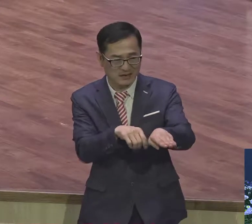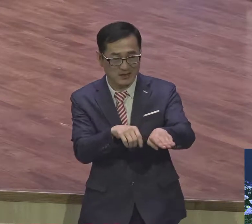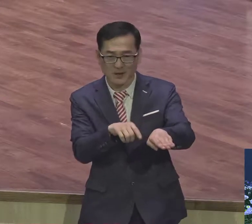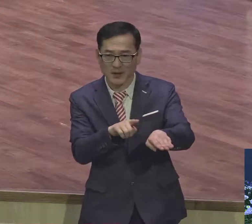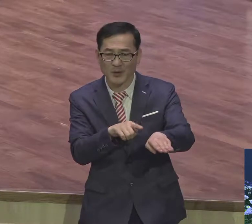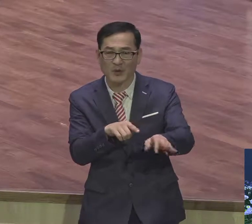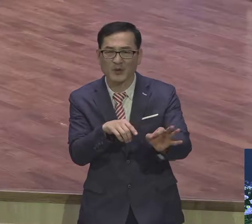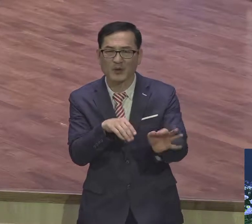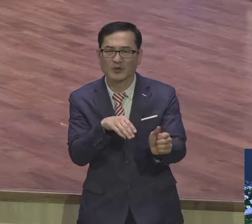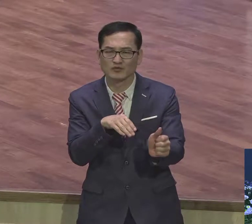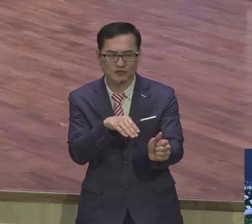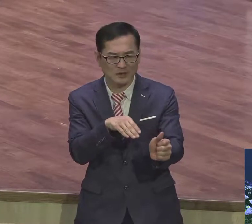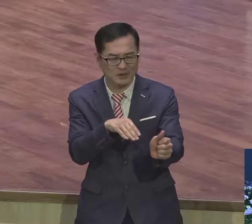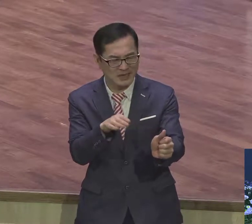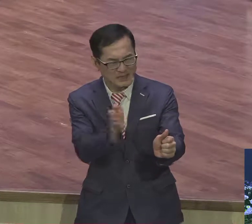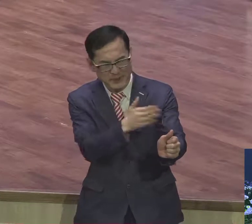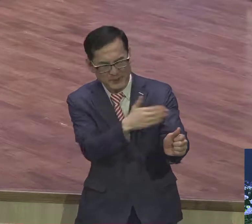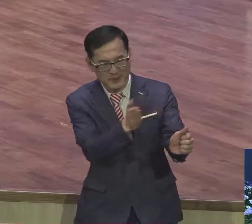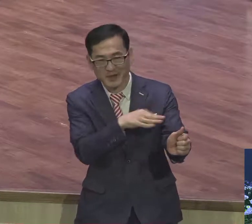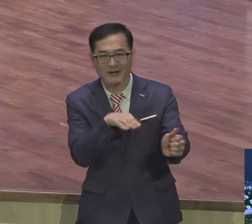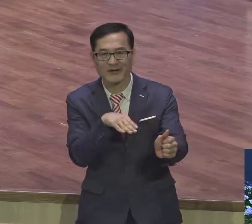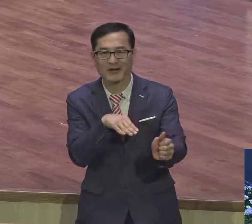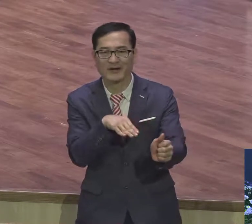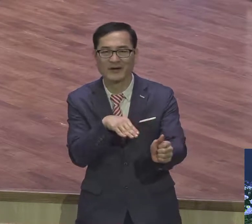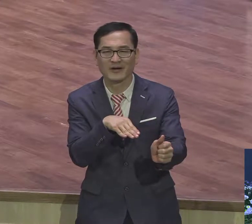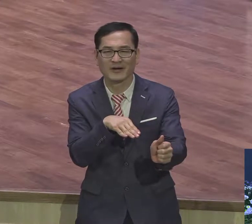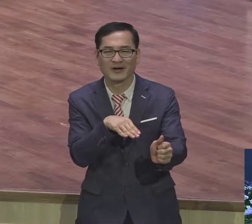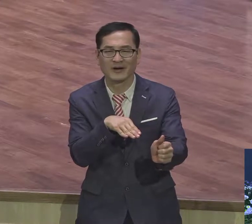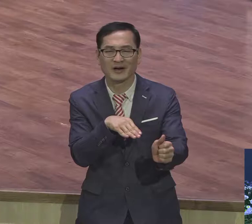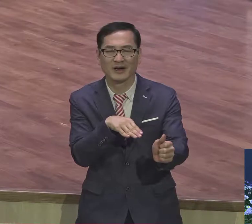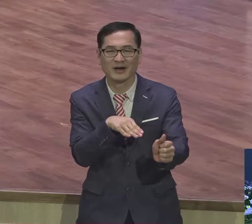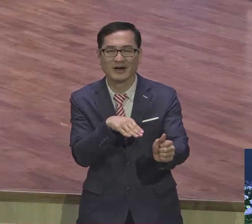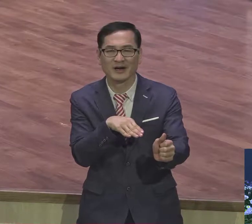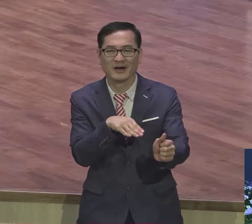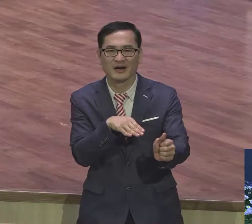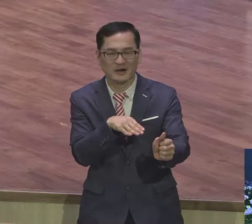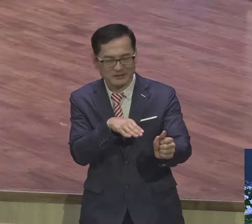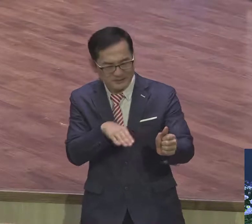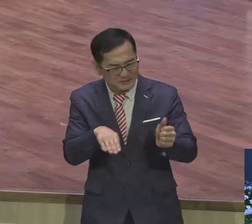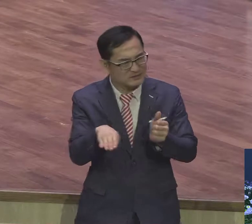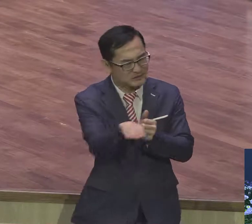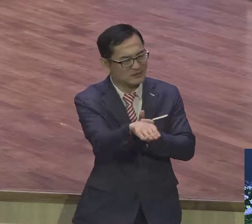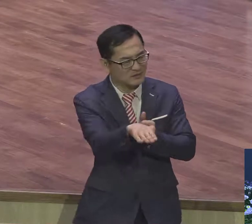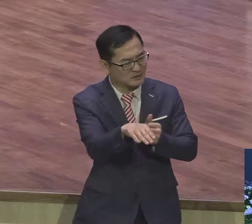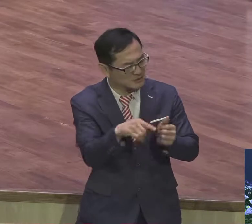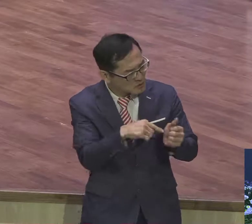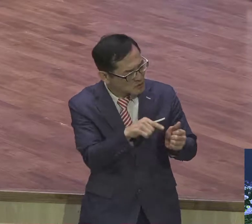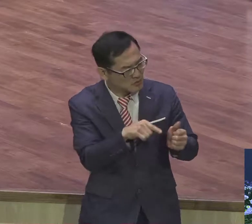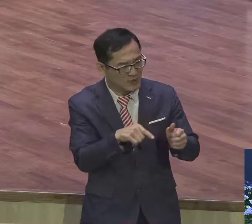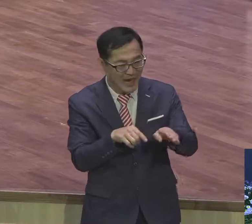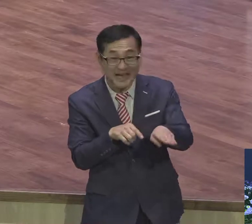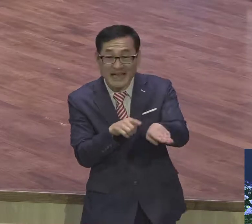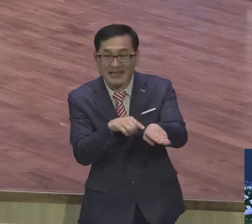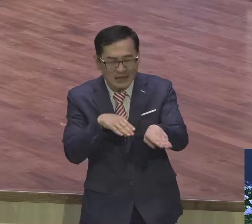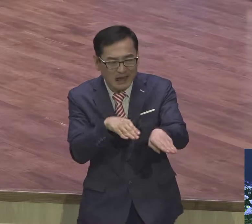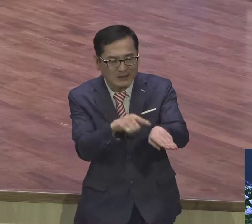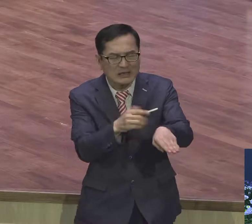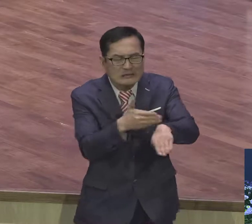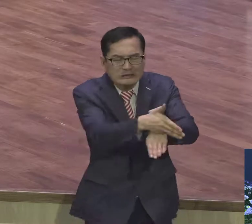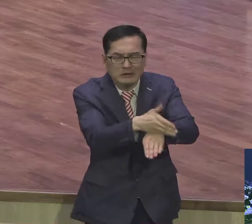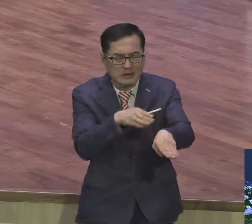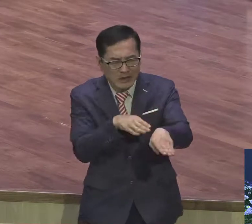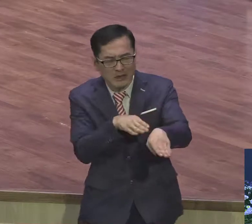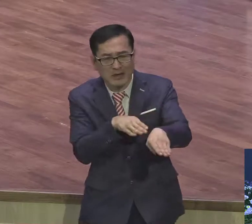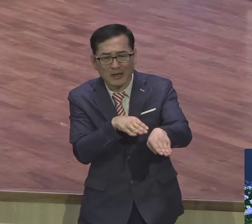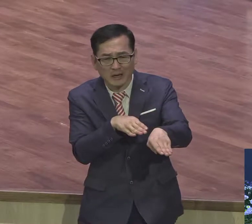가더래 그래서 하도 열받아 막 가다가 이제 좀 넓으면 딱 빗다고 왜 좀 얄리야 하겠냐 이 바쁜데 왜 안 열어요